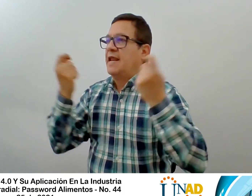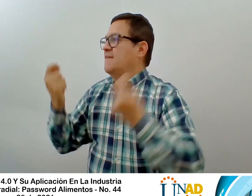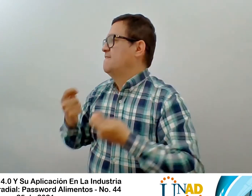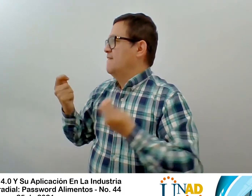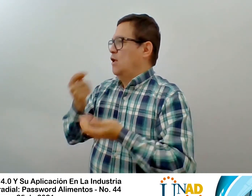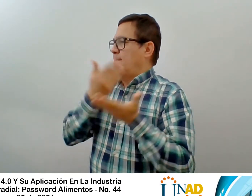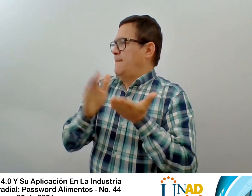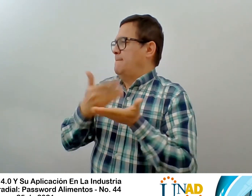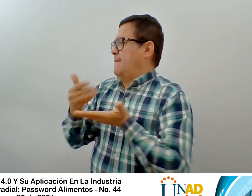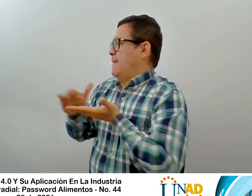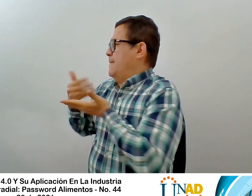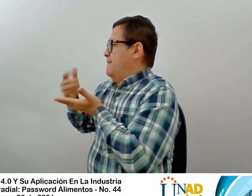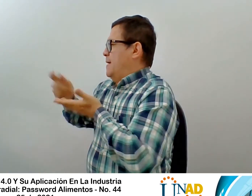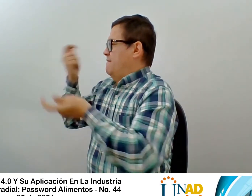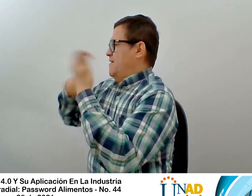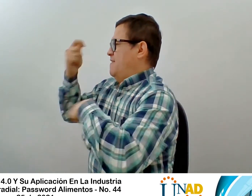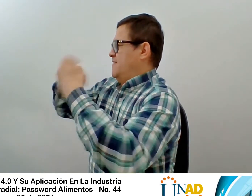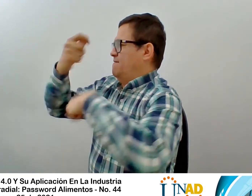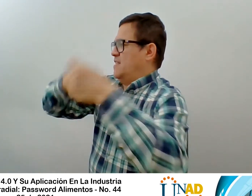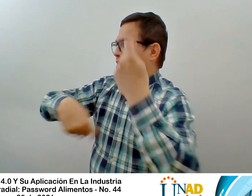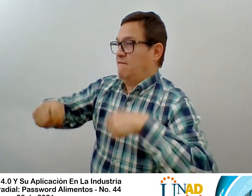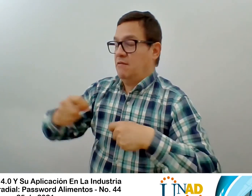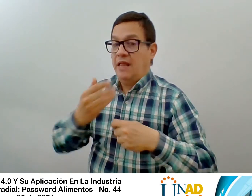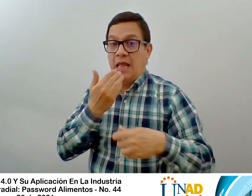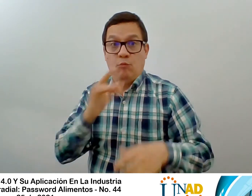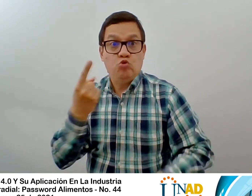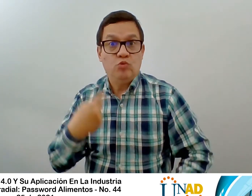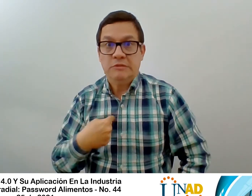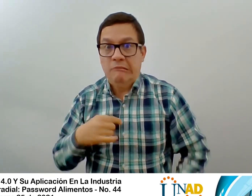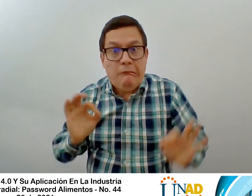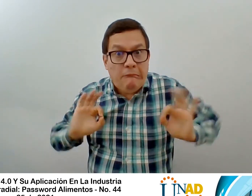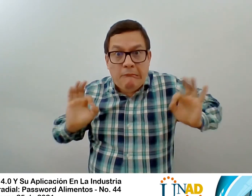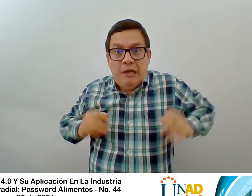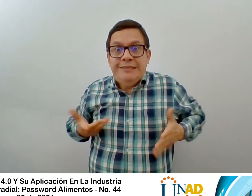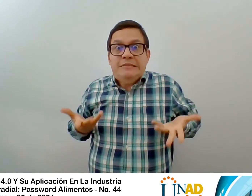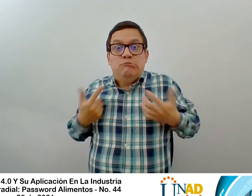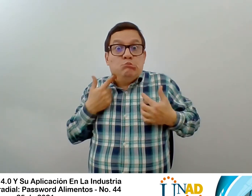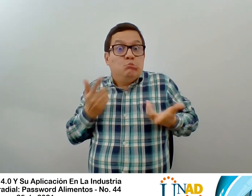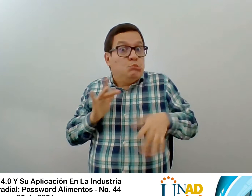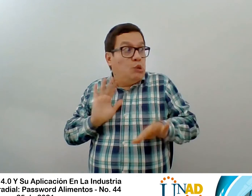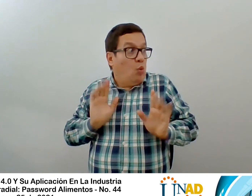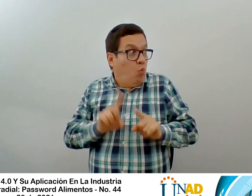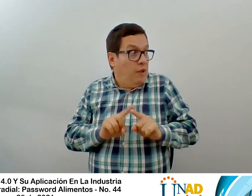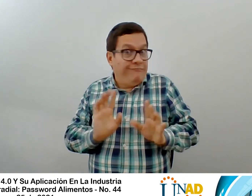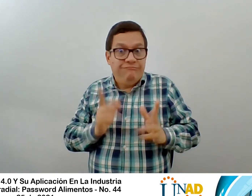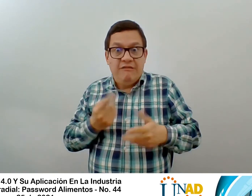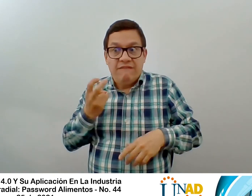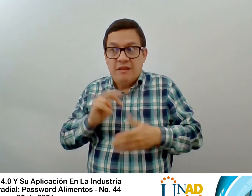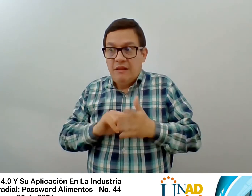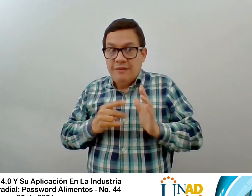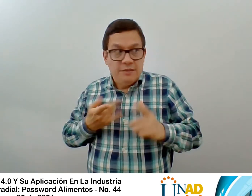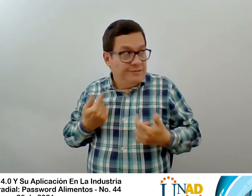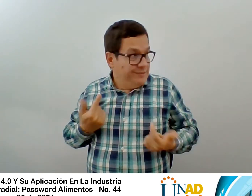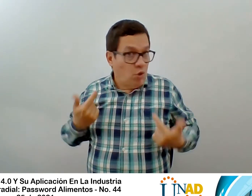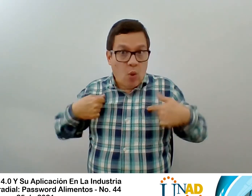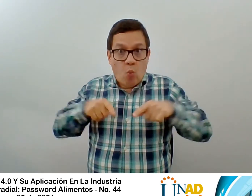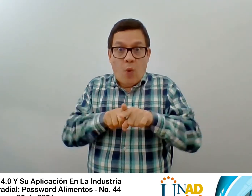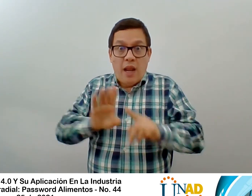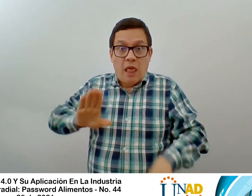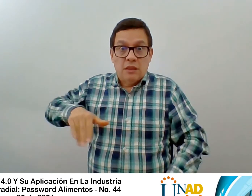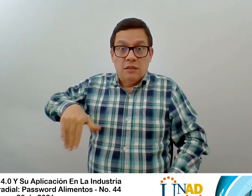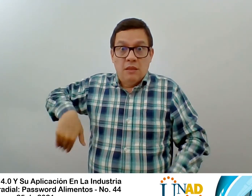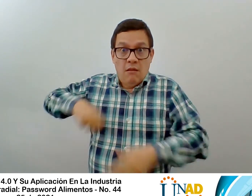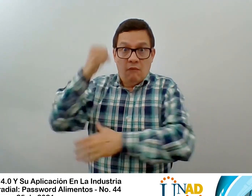puedo posicionarme en el mercado, pero si no los tengo, ¿qué voy a hacer? ¿Me tengo que quedar rezagado? Entonces ahí sí habría